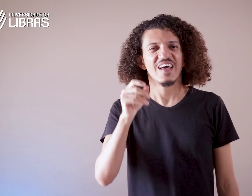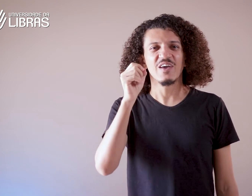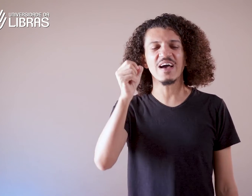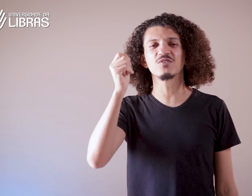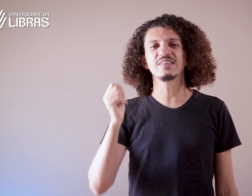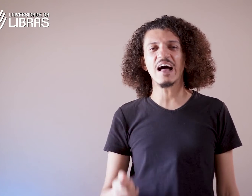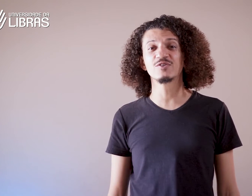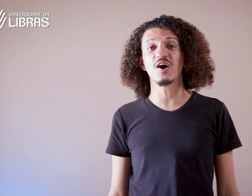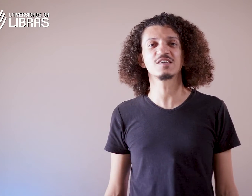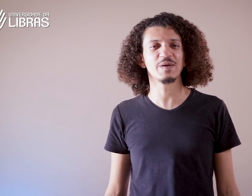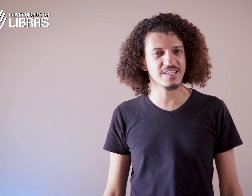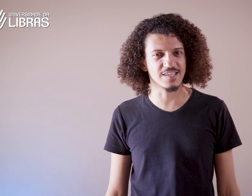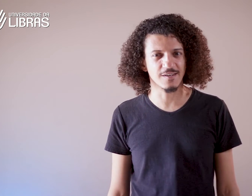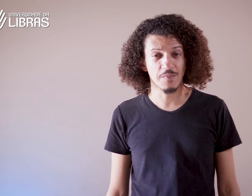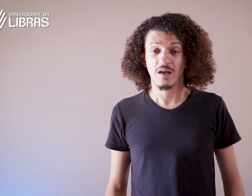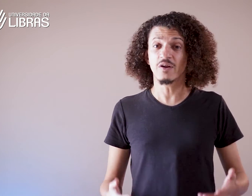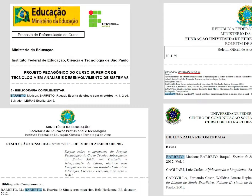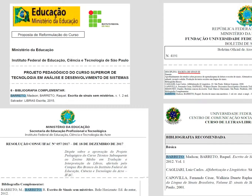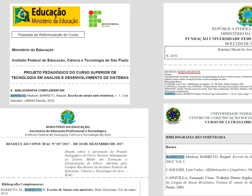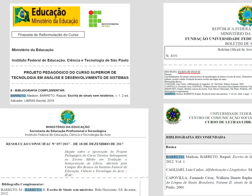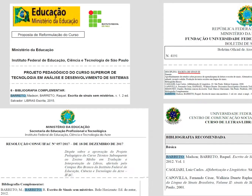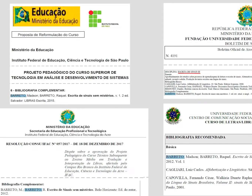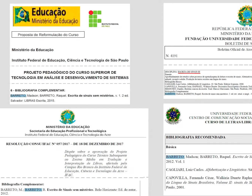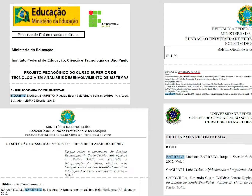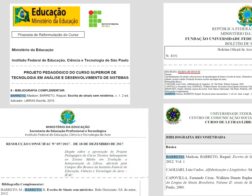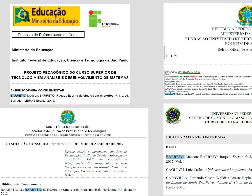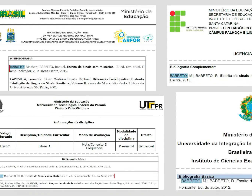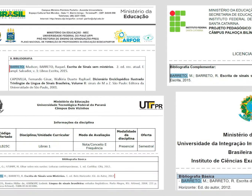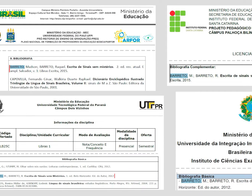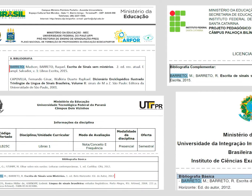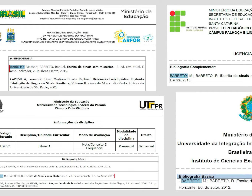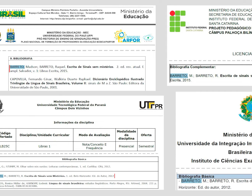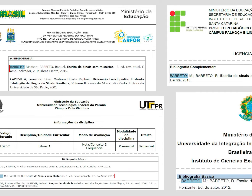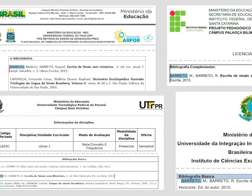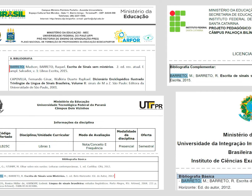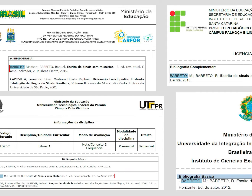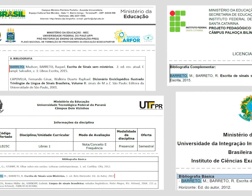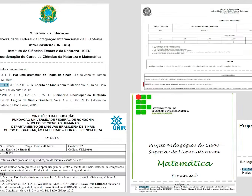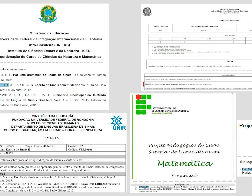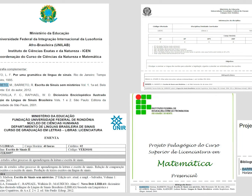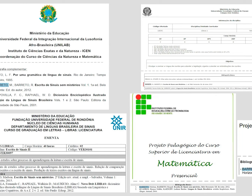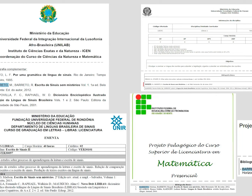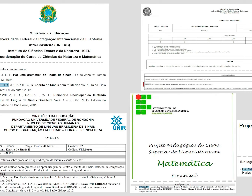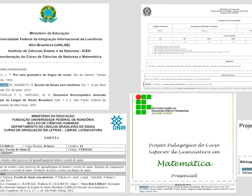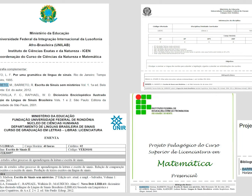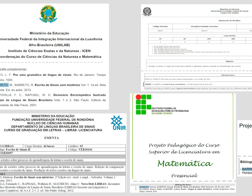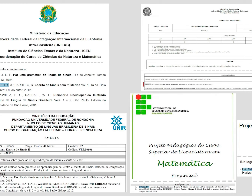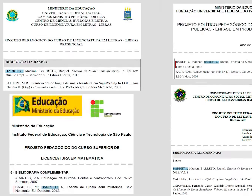o resultado de nossas pesquisas. Nosso livro acabou se tornando por referência por professores, escolas de